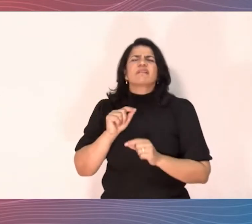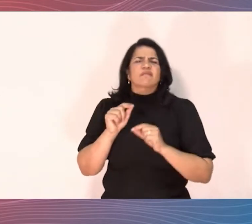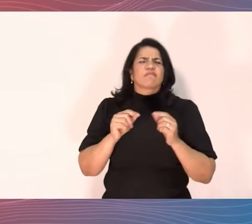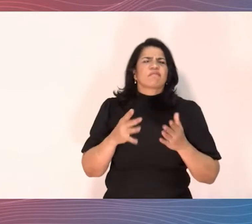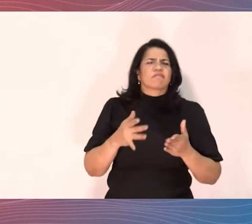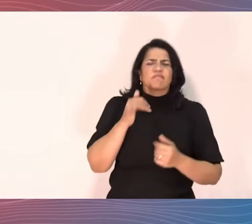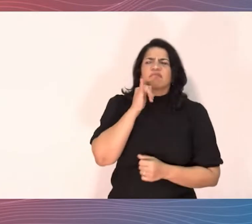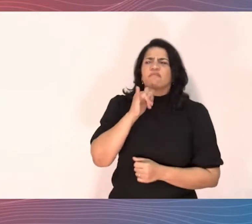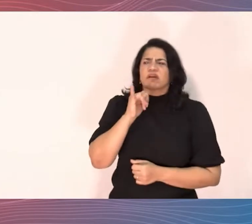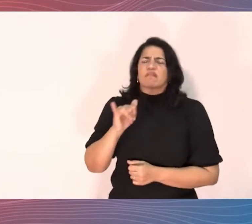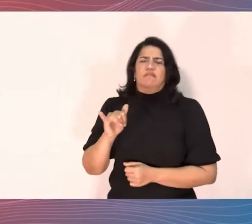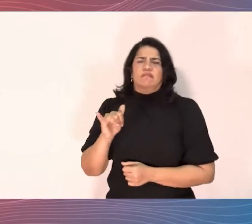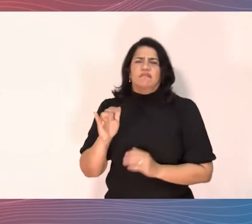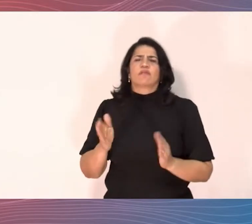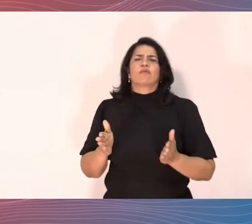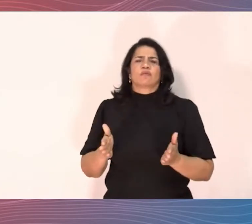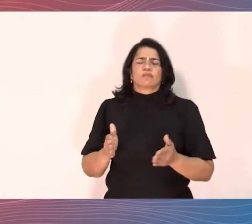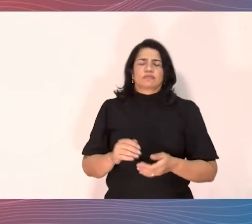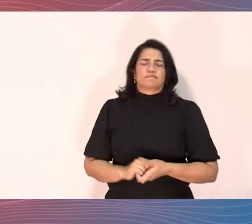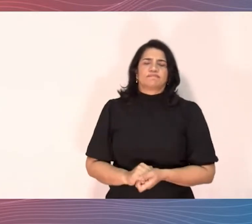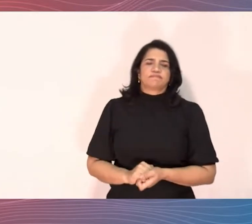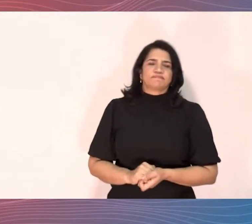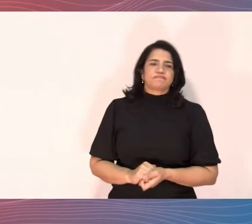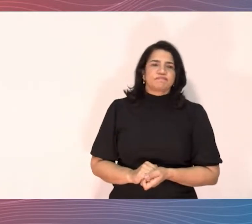No CEAP, antigamente,